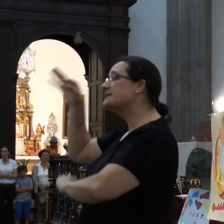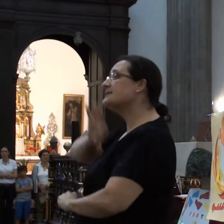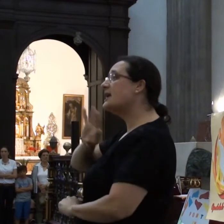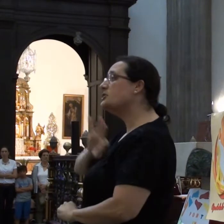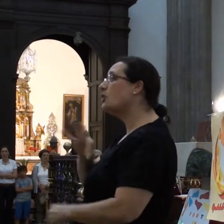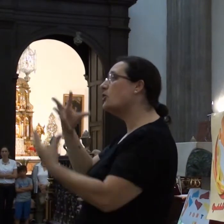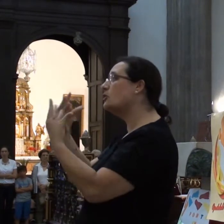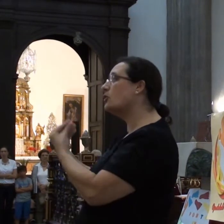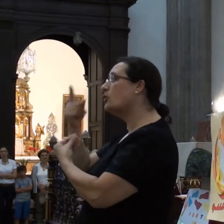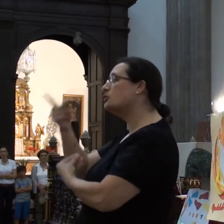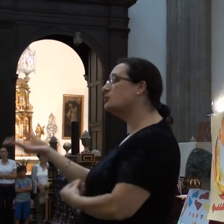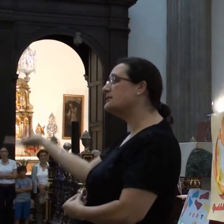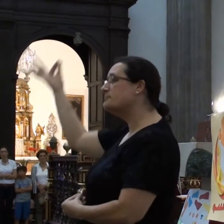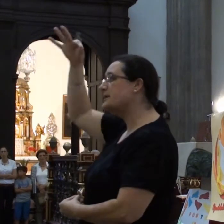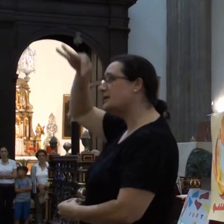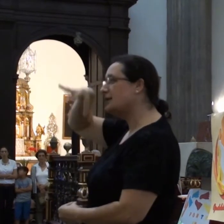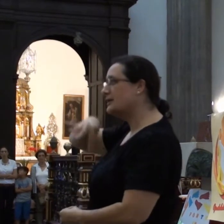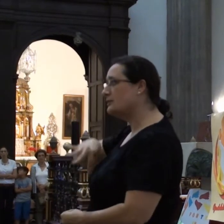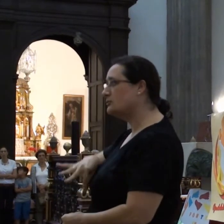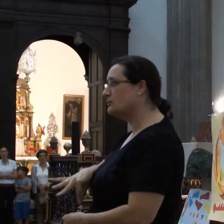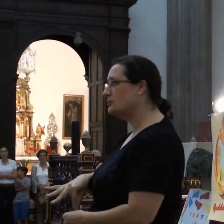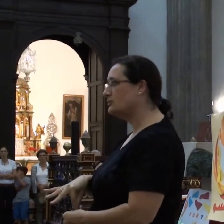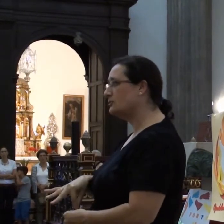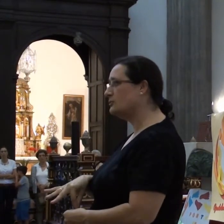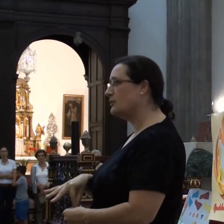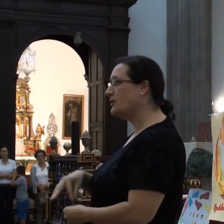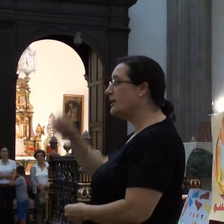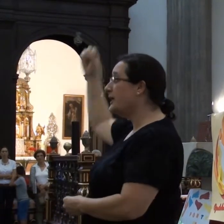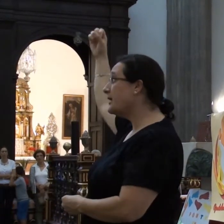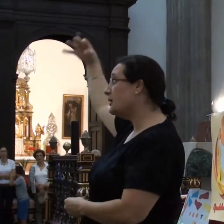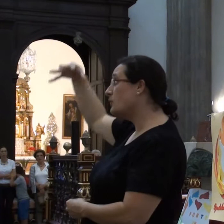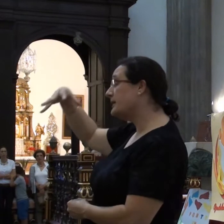transformame señor con tu espíritu